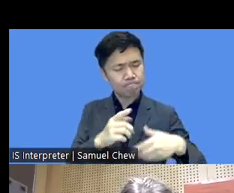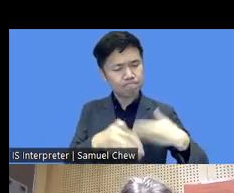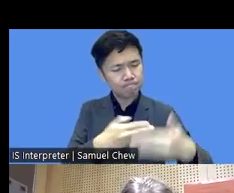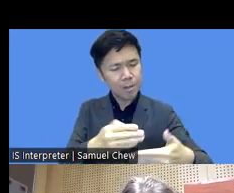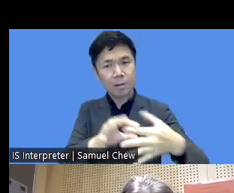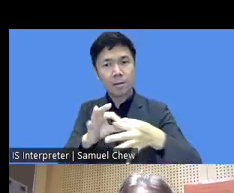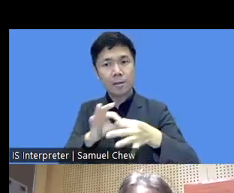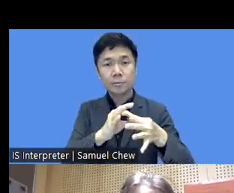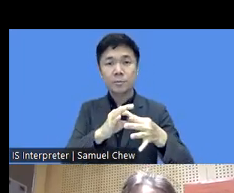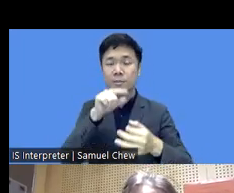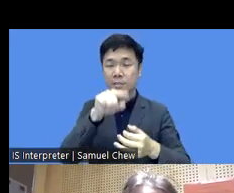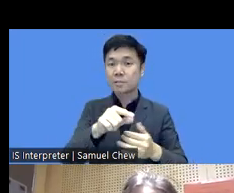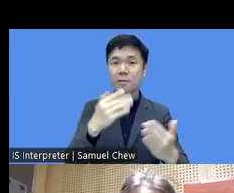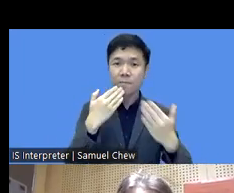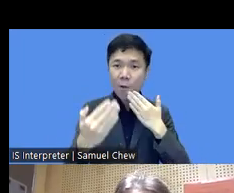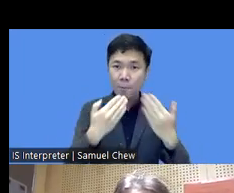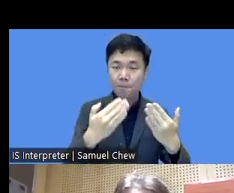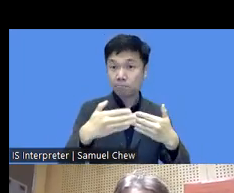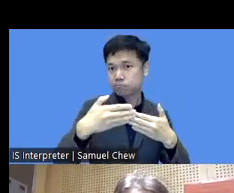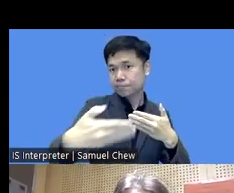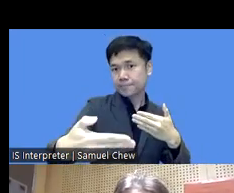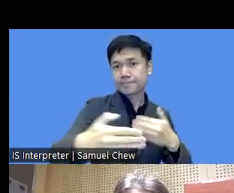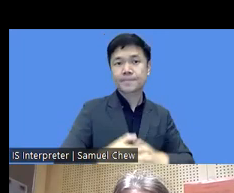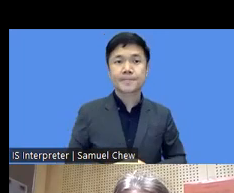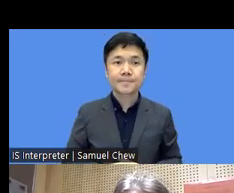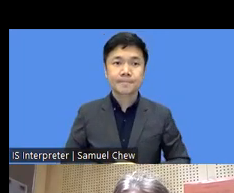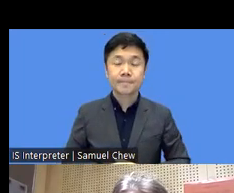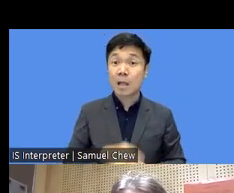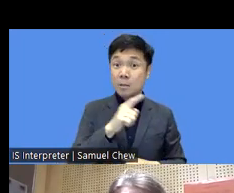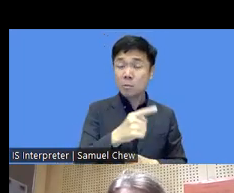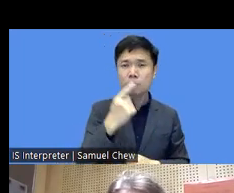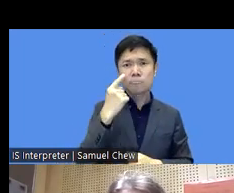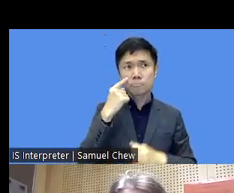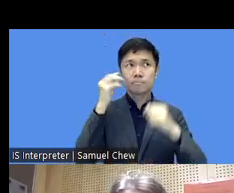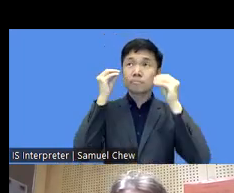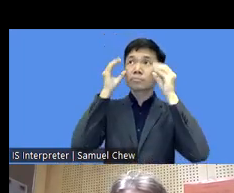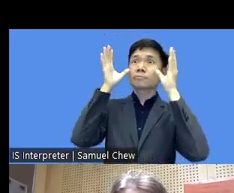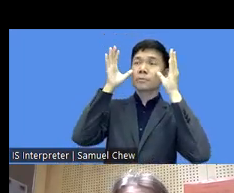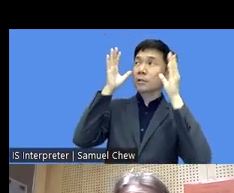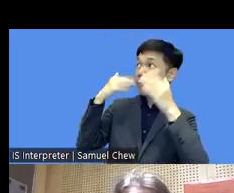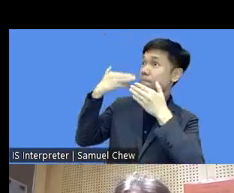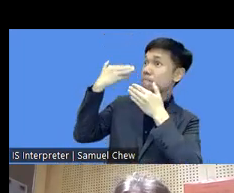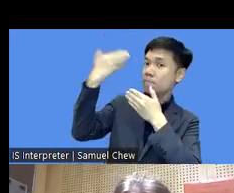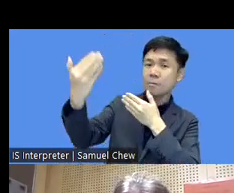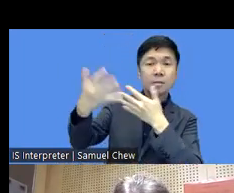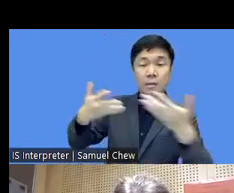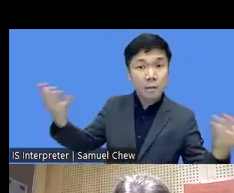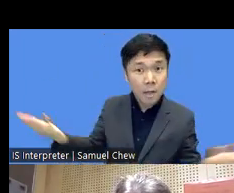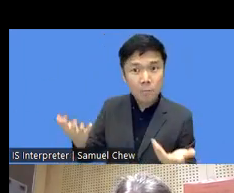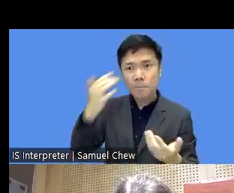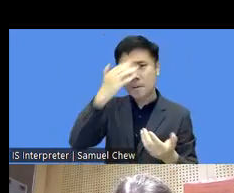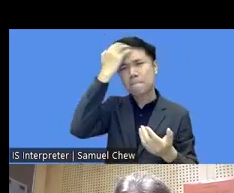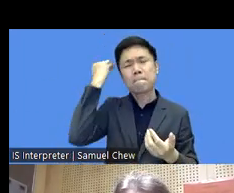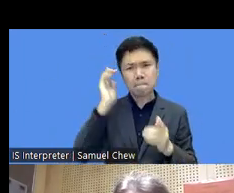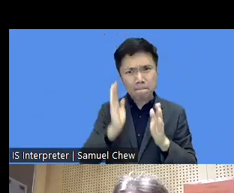that in order to have refugees participating at the Global Refugee Forum, we really need to start Los